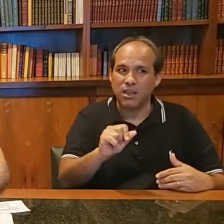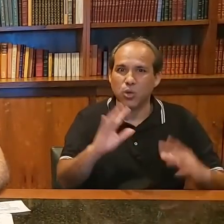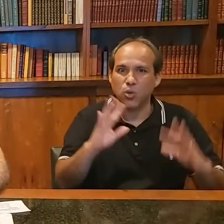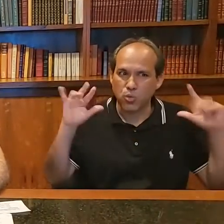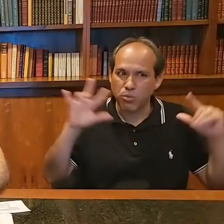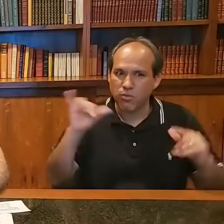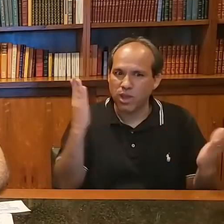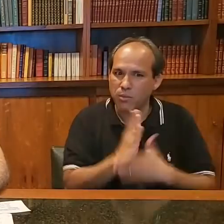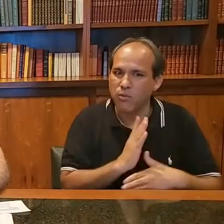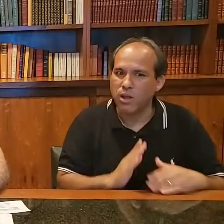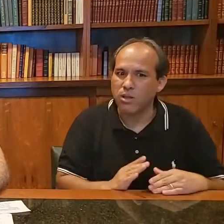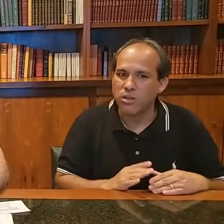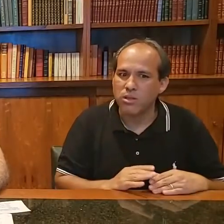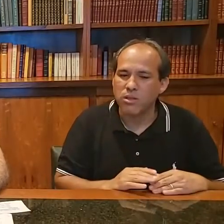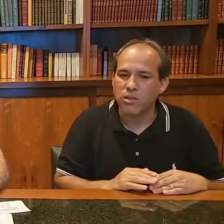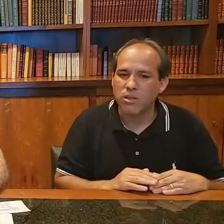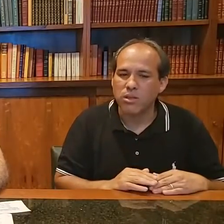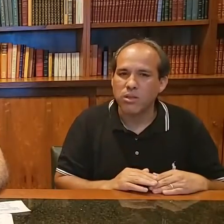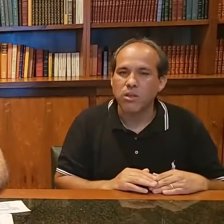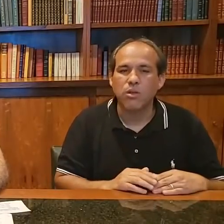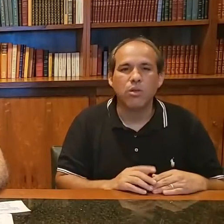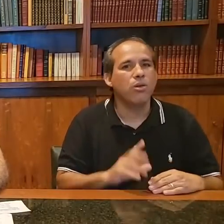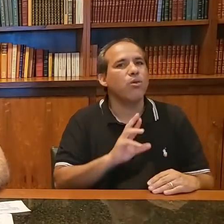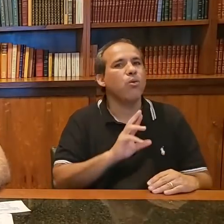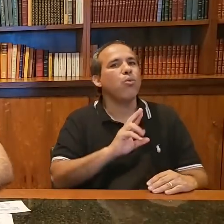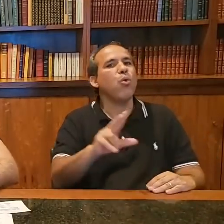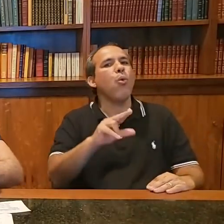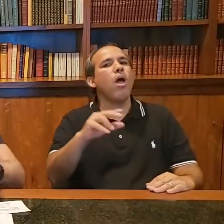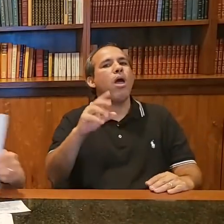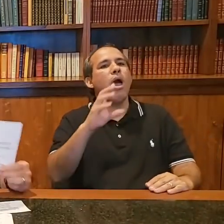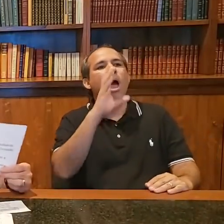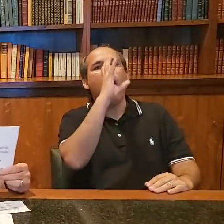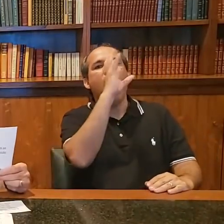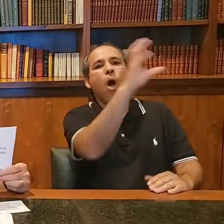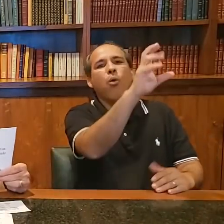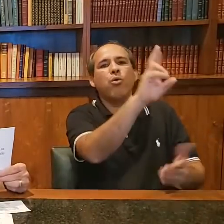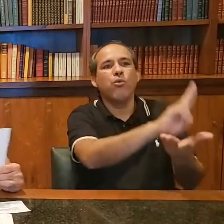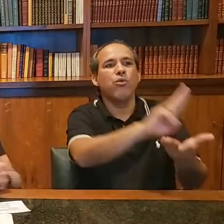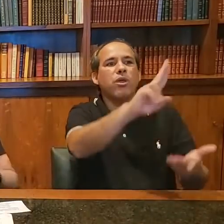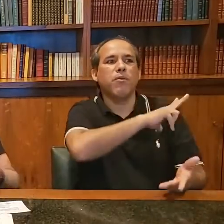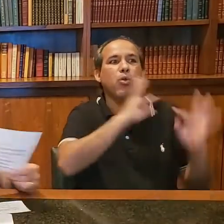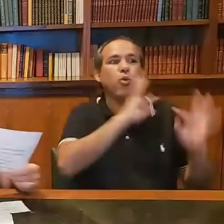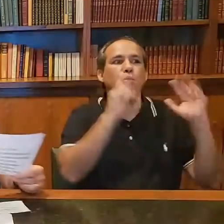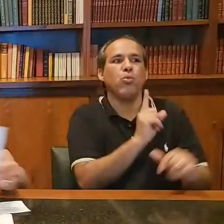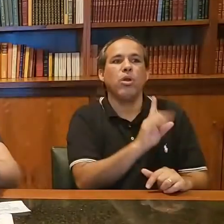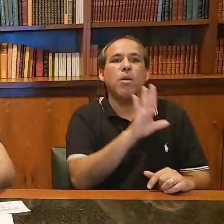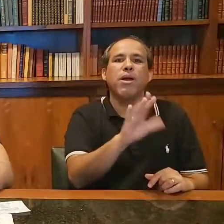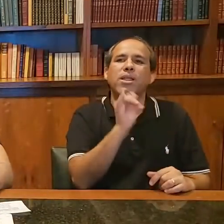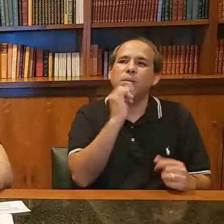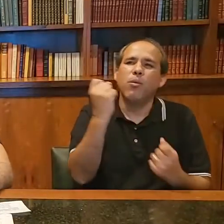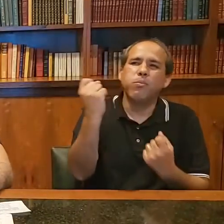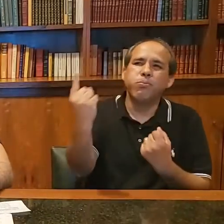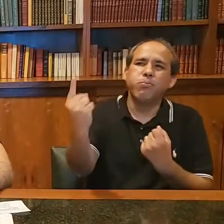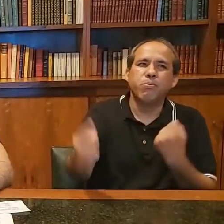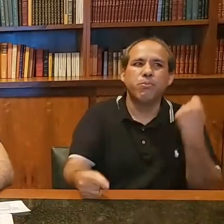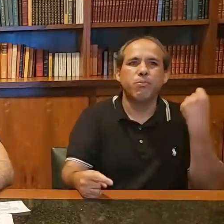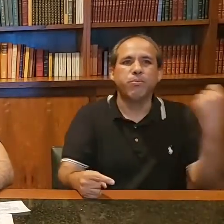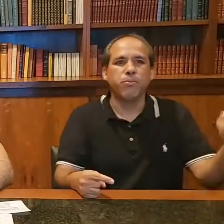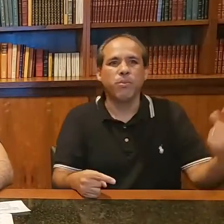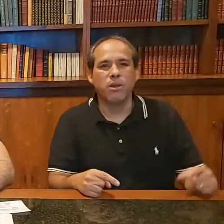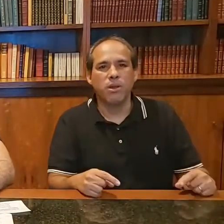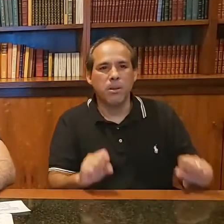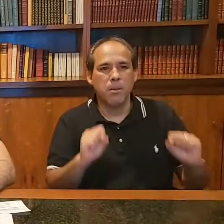aprovado? Não estou culpando as privadas de forma genérica, mas uma outra privada não